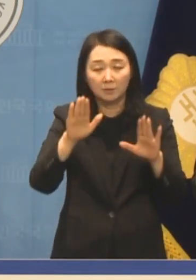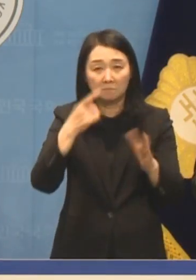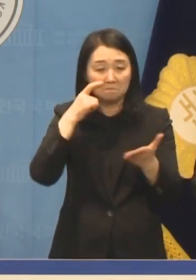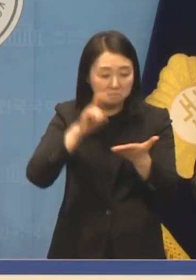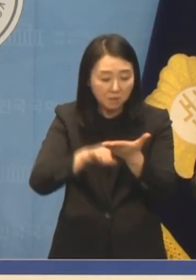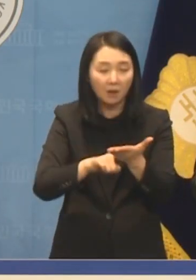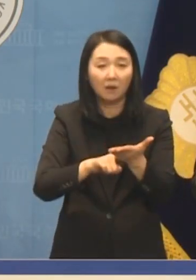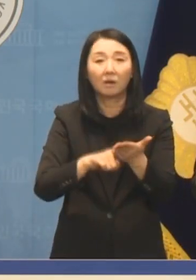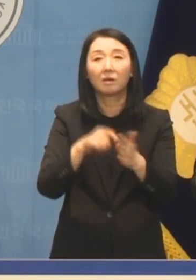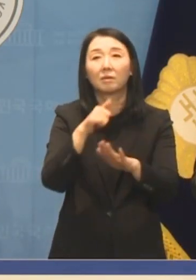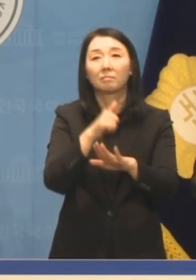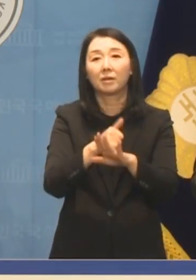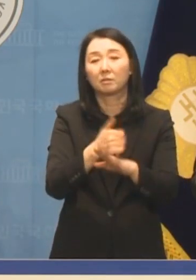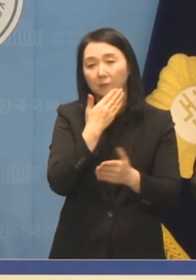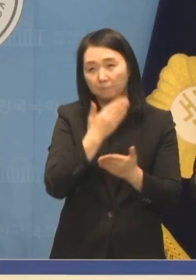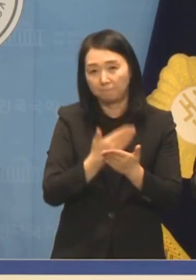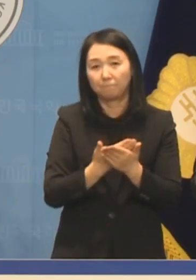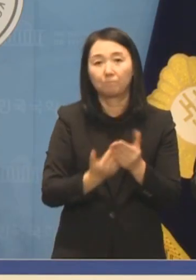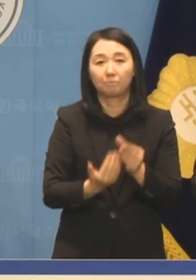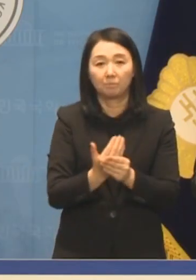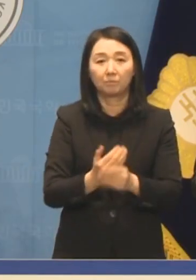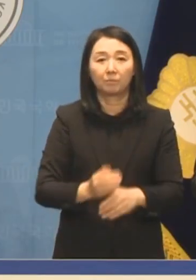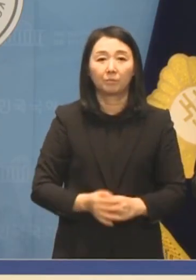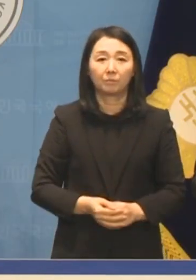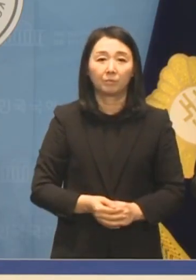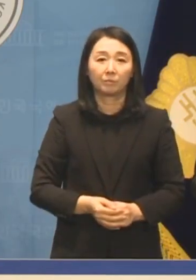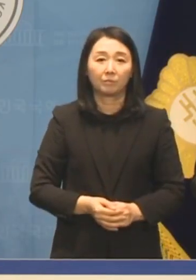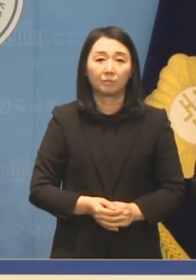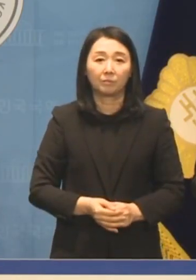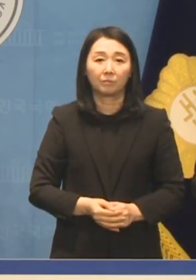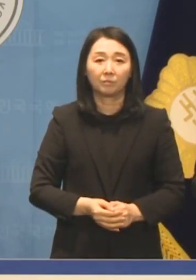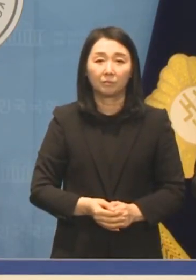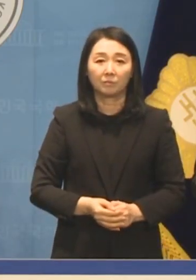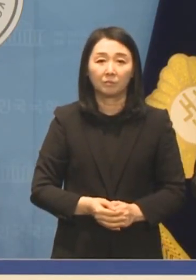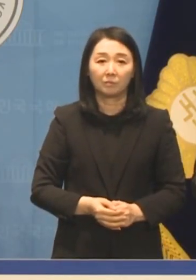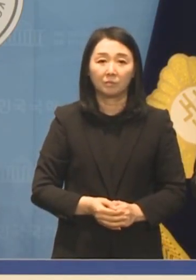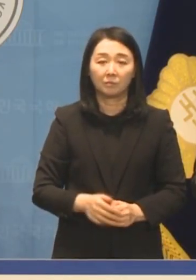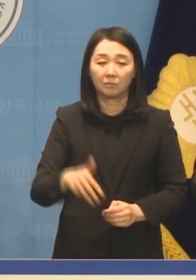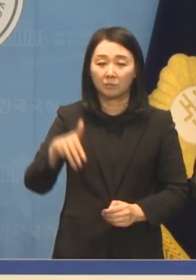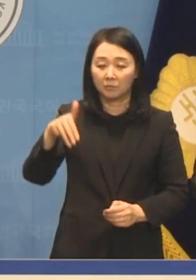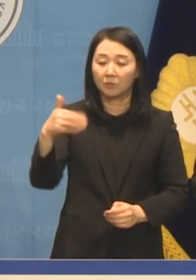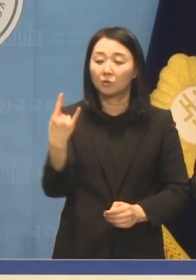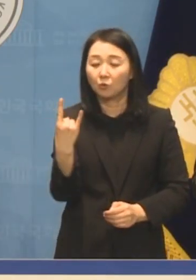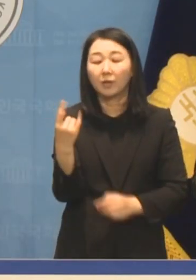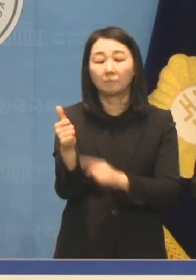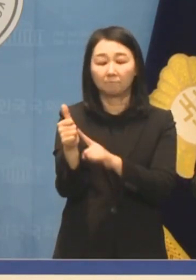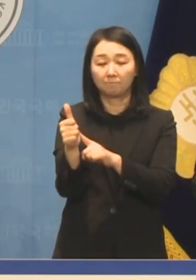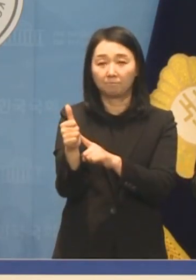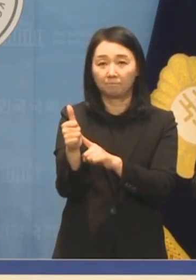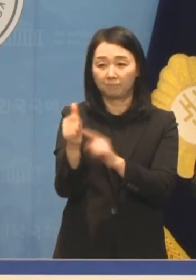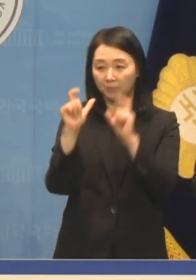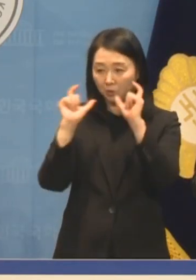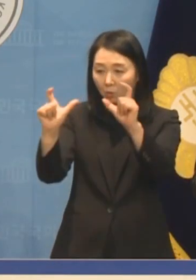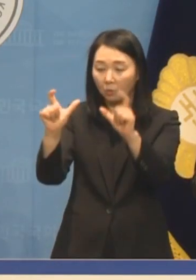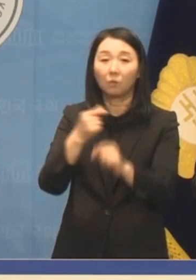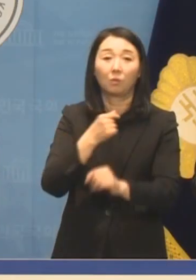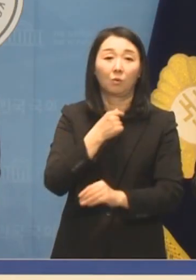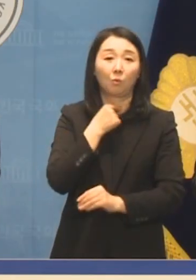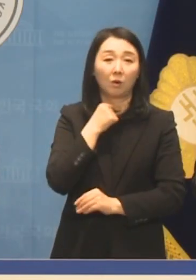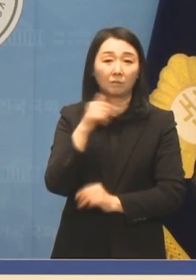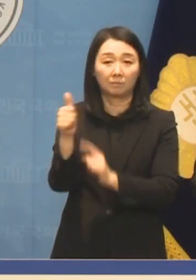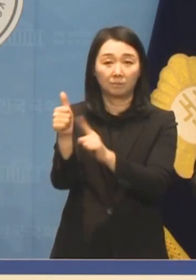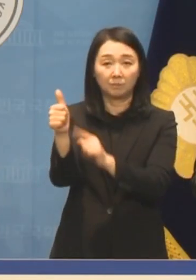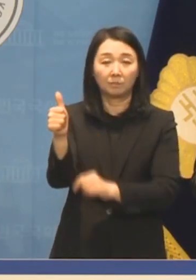있는 마지막 퍼즐이라고 할 수 있습니다. 최상목 권한대행에게 경고합니다. 최